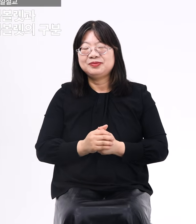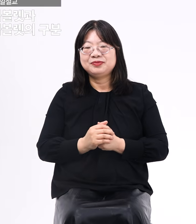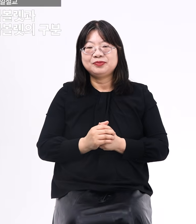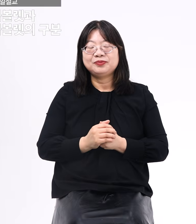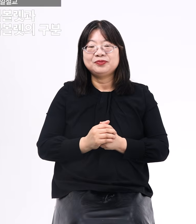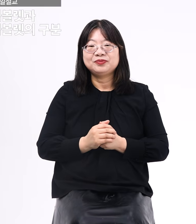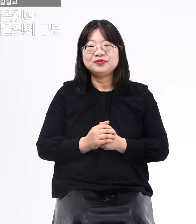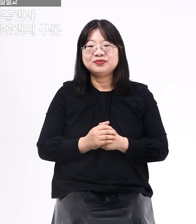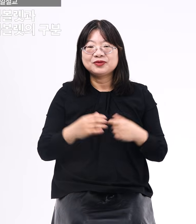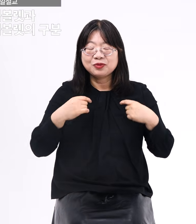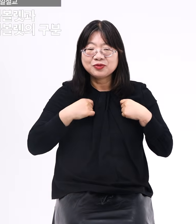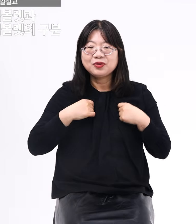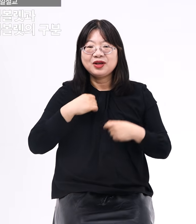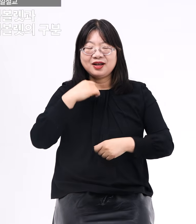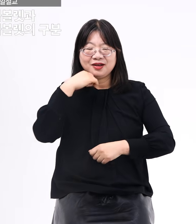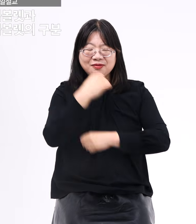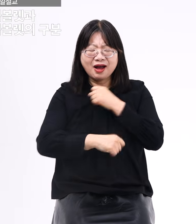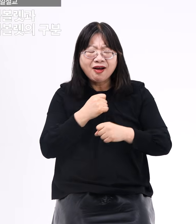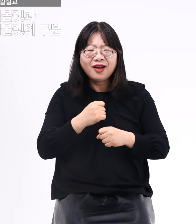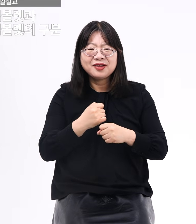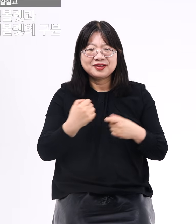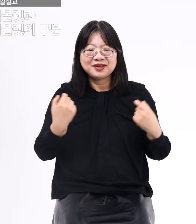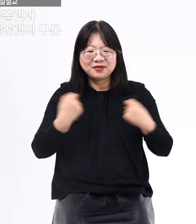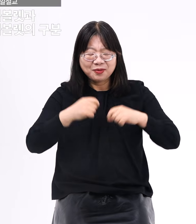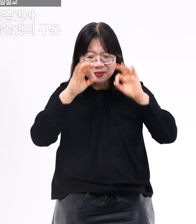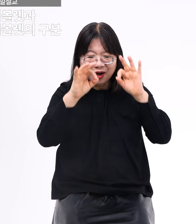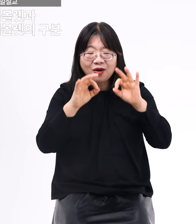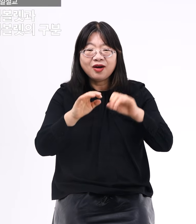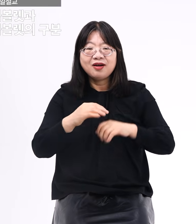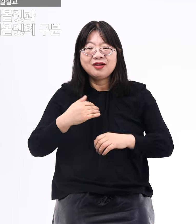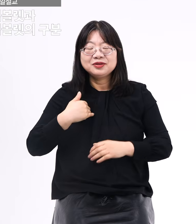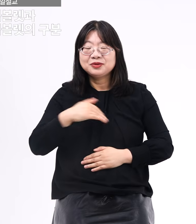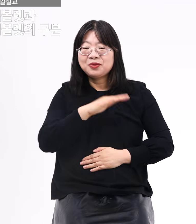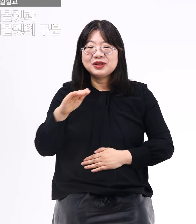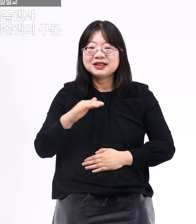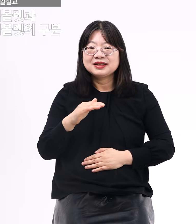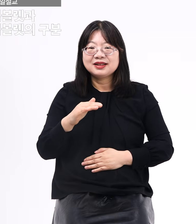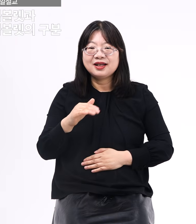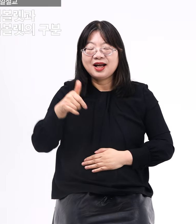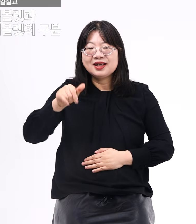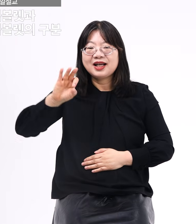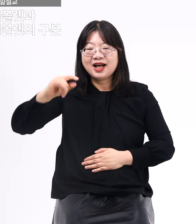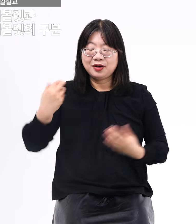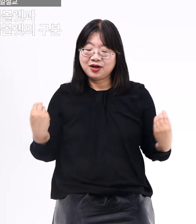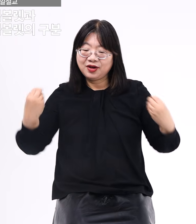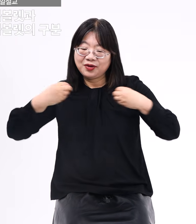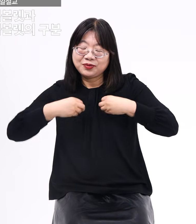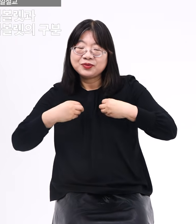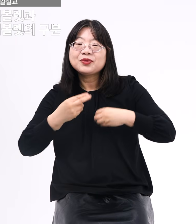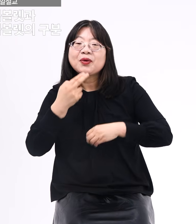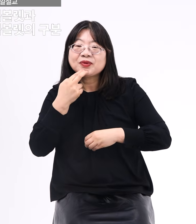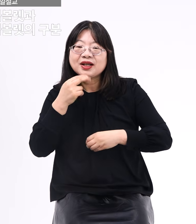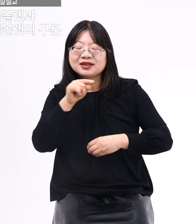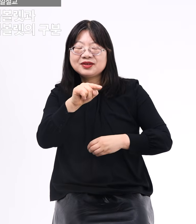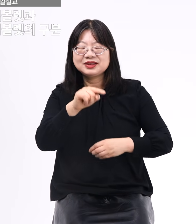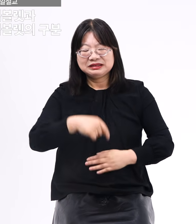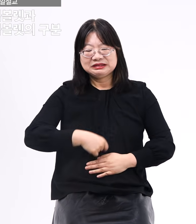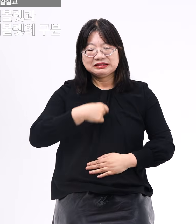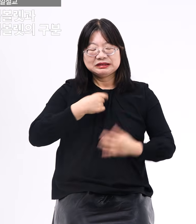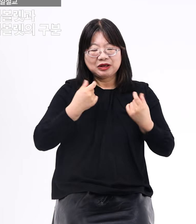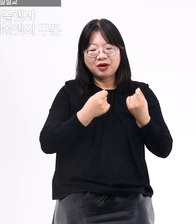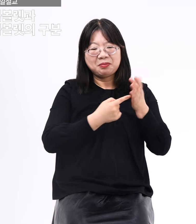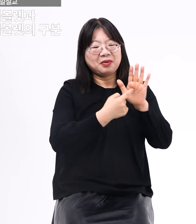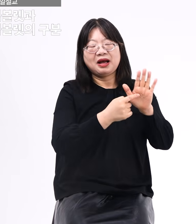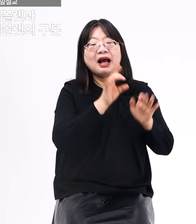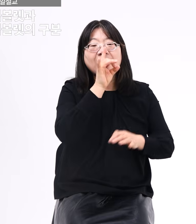저 옷도 자기들 맘대로 입는 거 보세요. 응? 가운도 없어요. 뭐 그게 또 의의가 돼서는 안 되지만